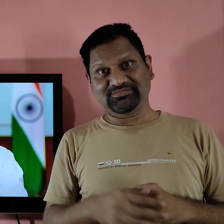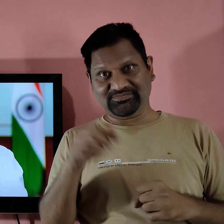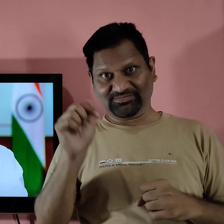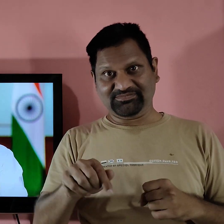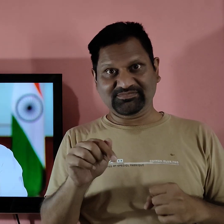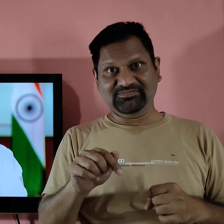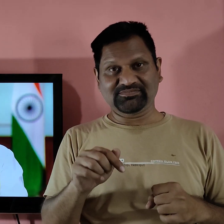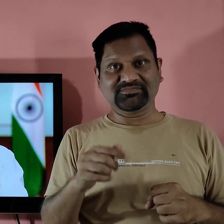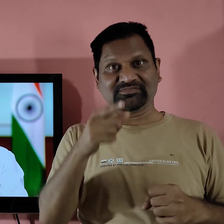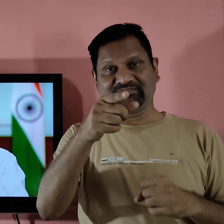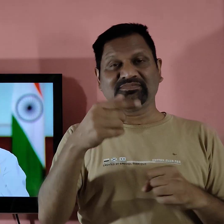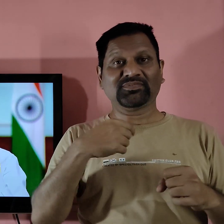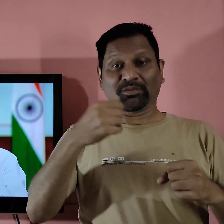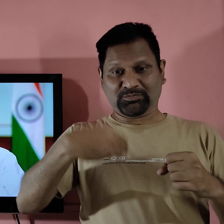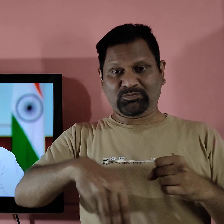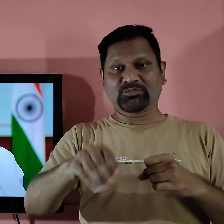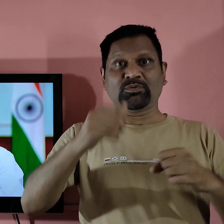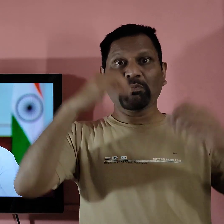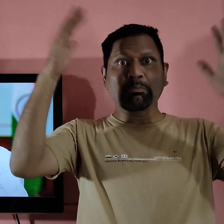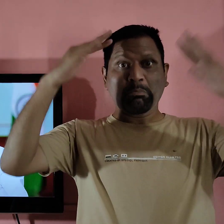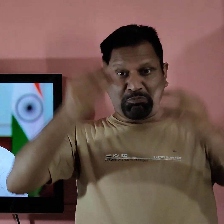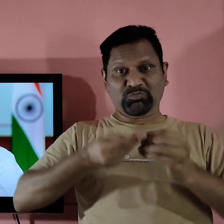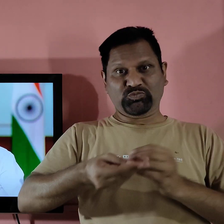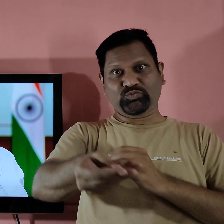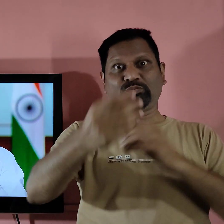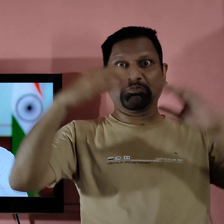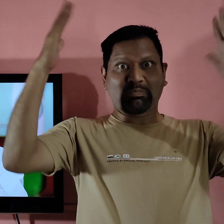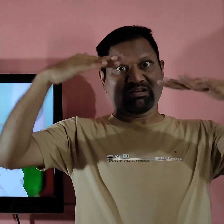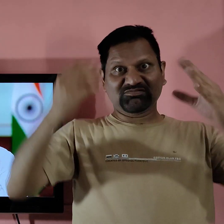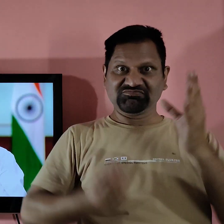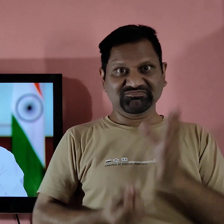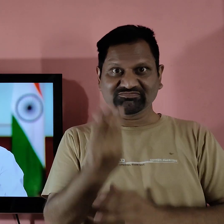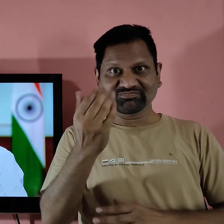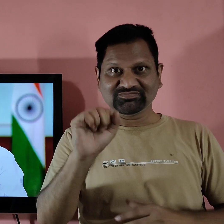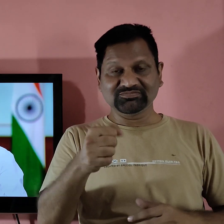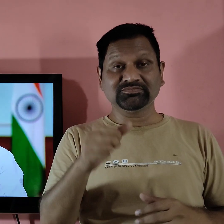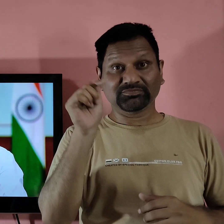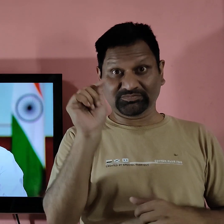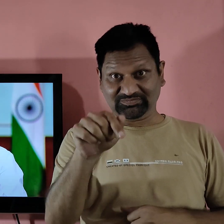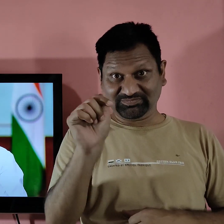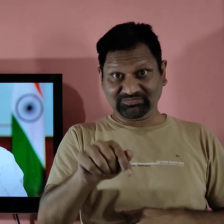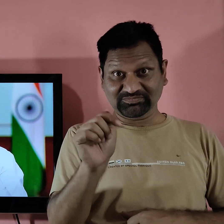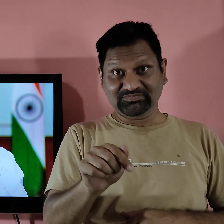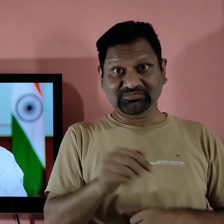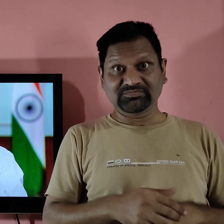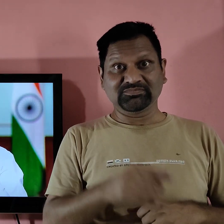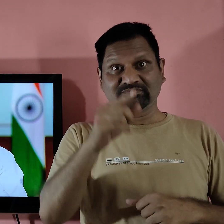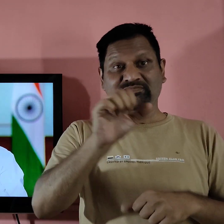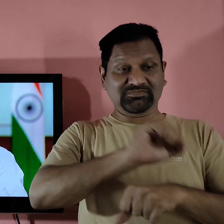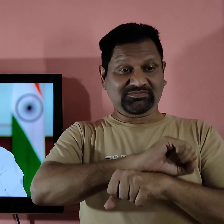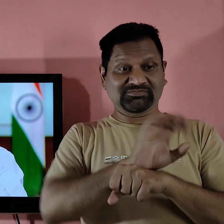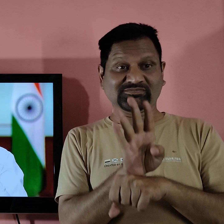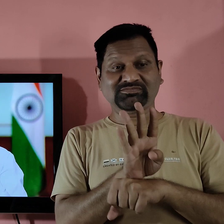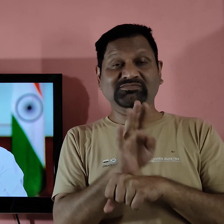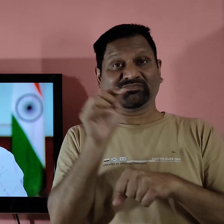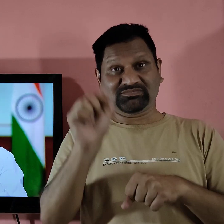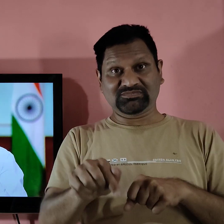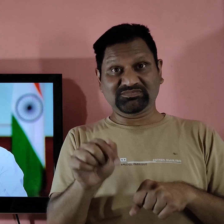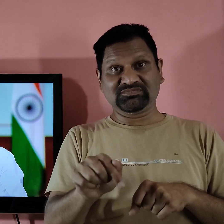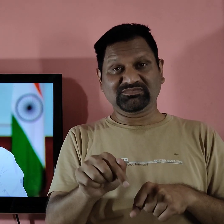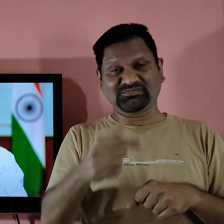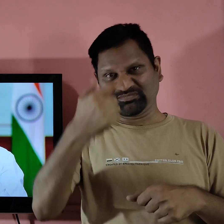और हमारे बारिश के दिन आने की शुरुआत होने वाली है। इस बार कोरोना बीमारी ने